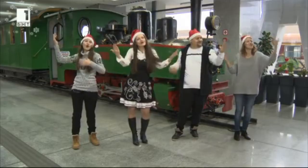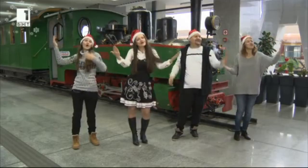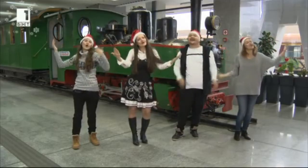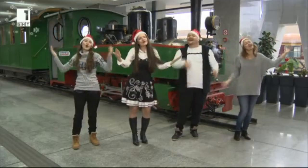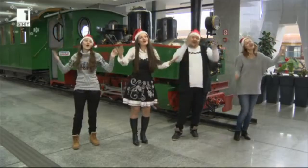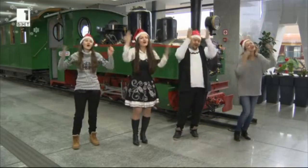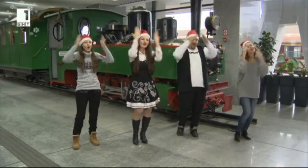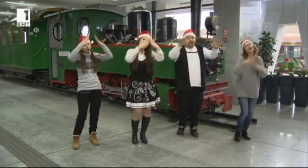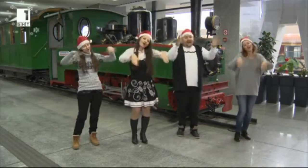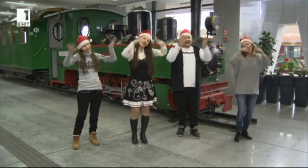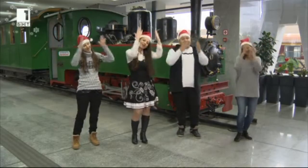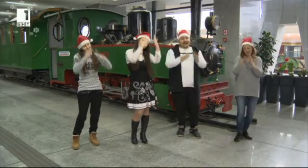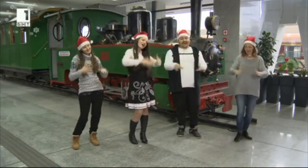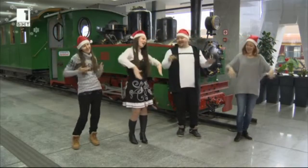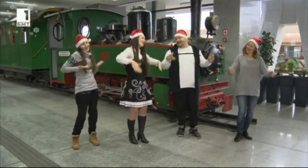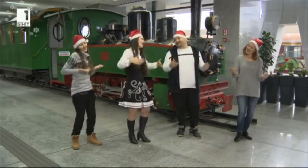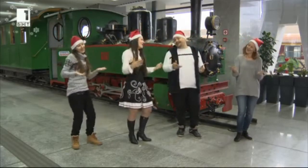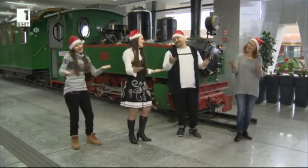Колена, колена,